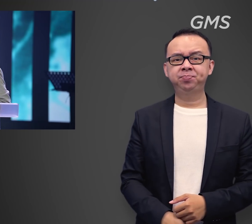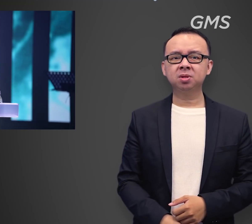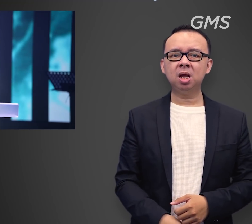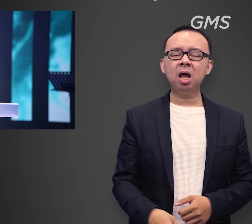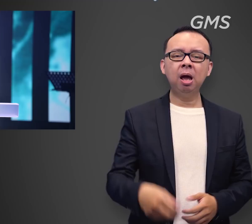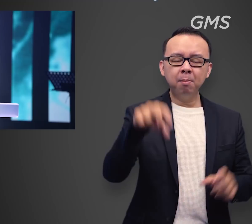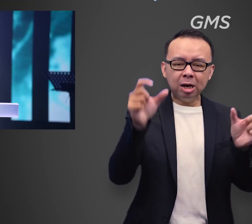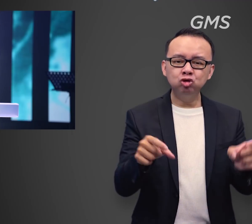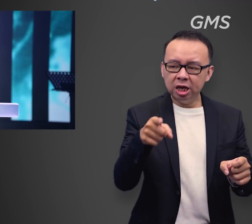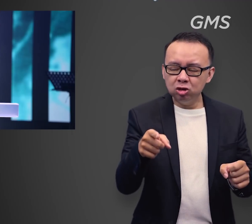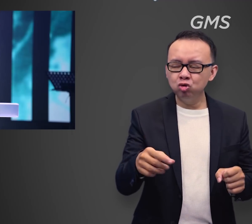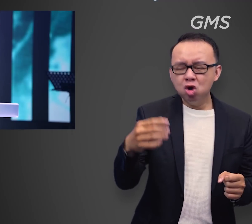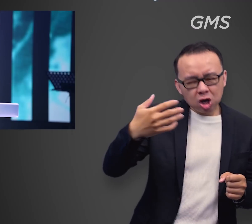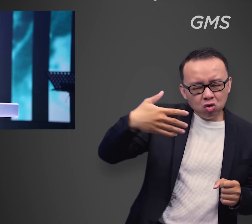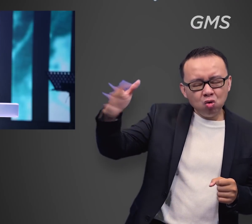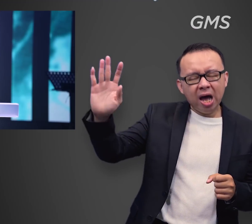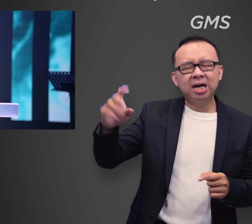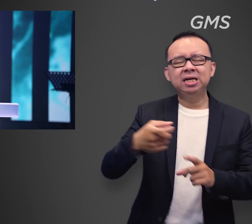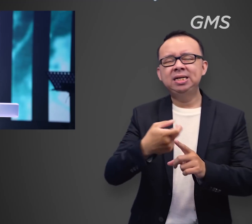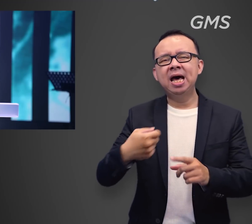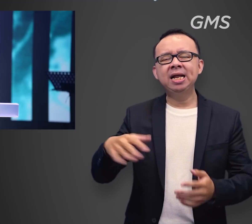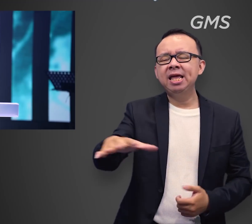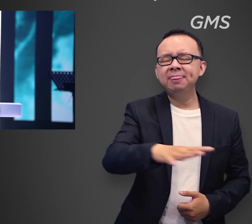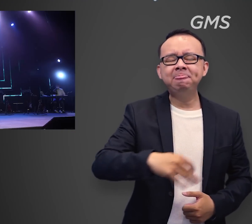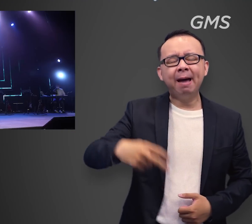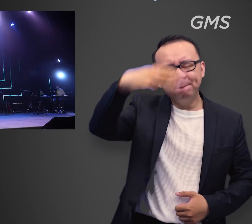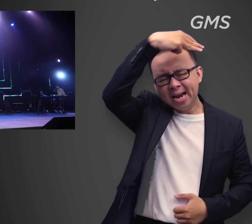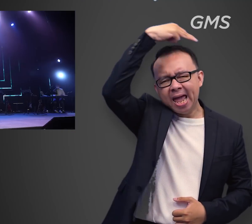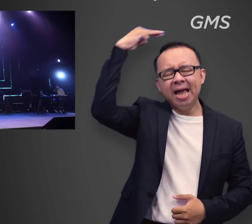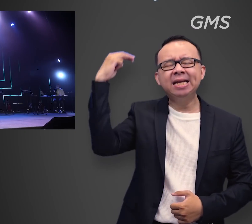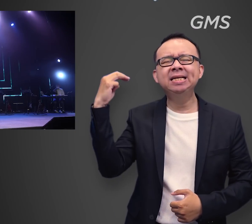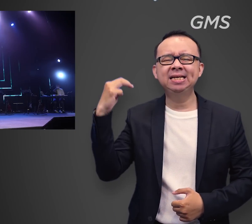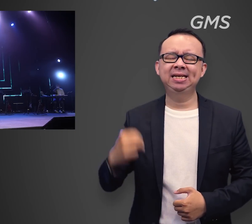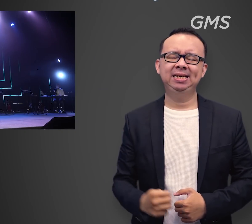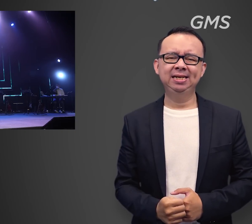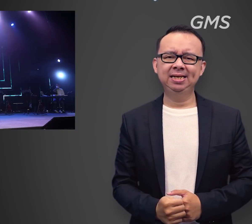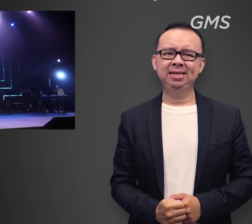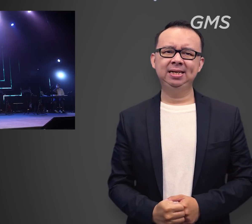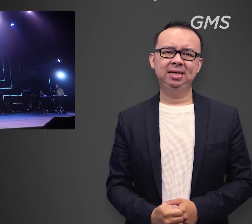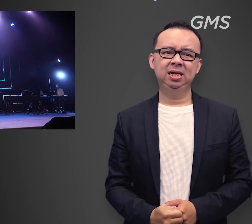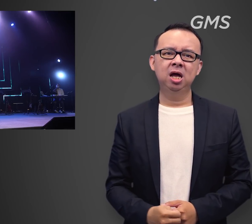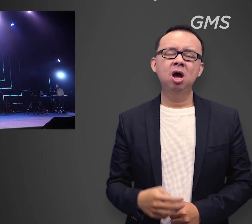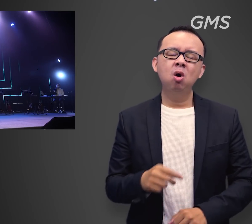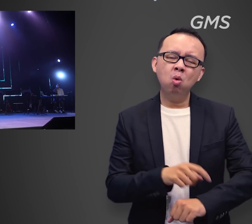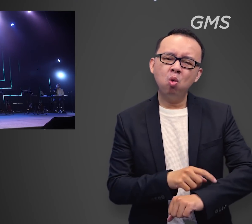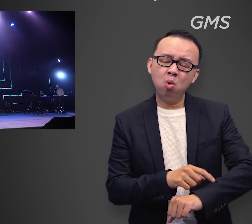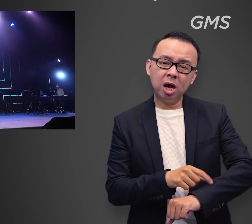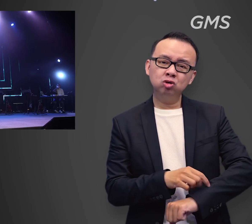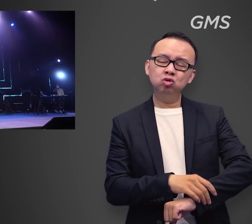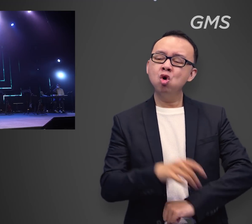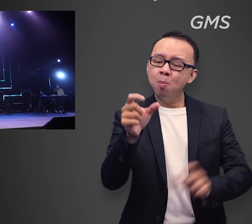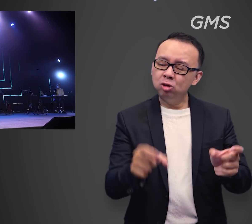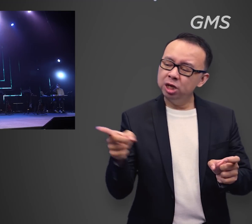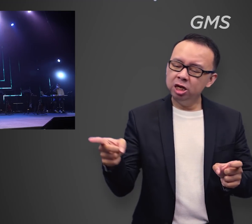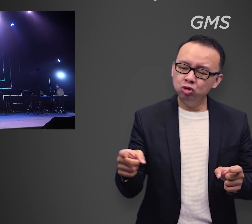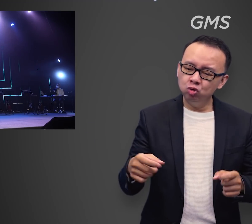mereka berjalan meninggalkan Taman Eden. Ketika mereka berjalan meninggalkan Taman Eden itu, saya coba bisa